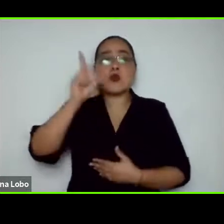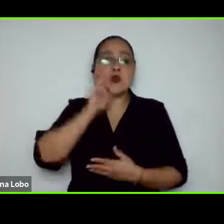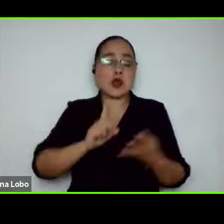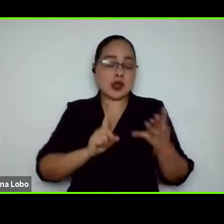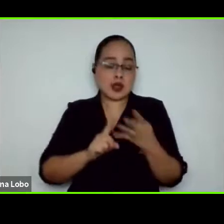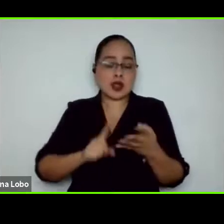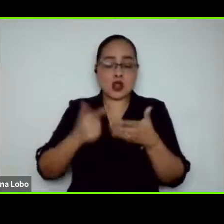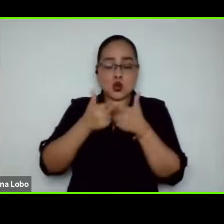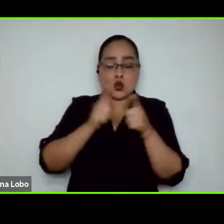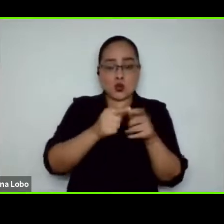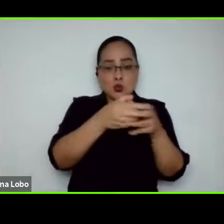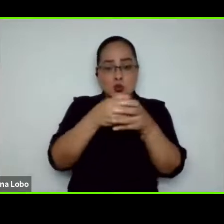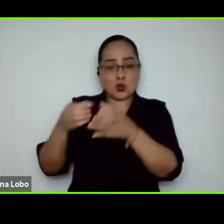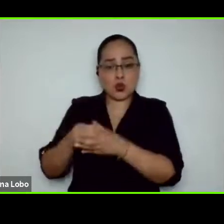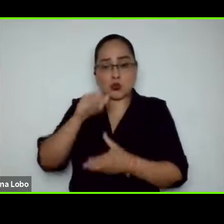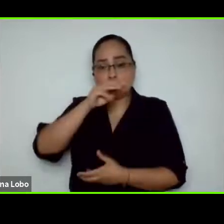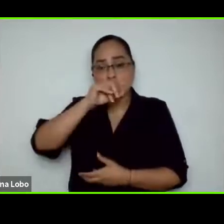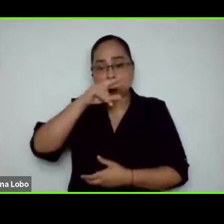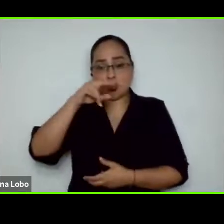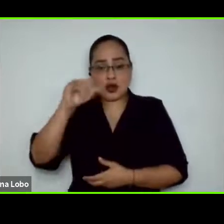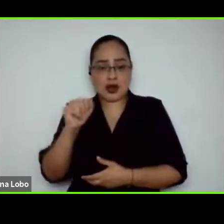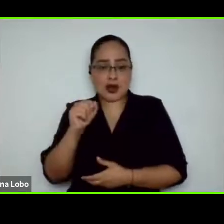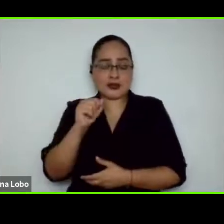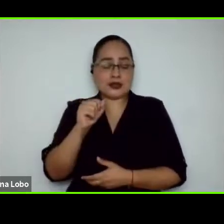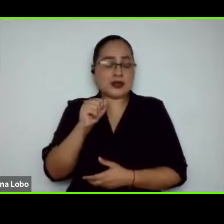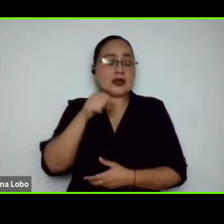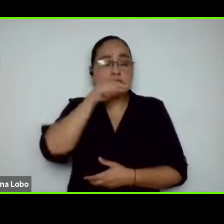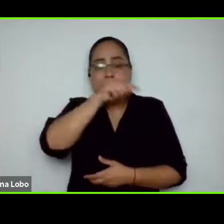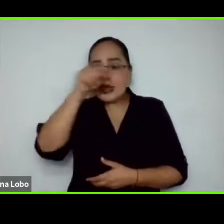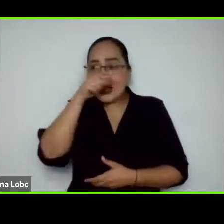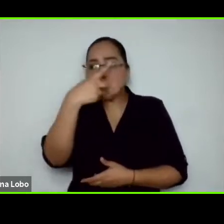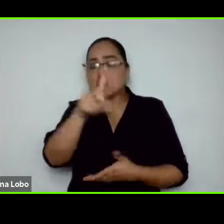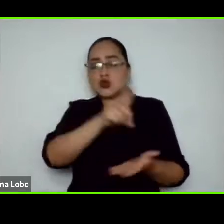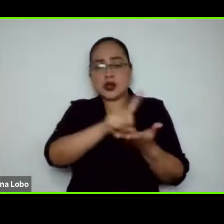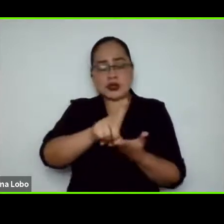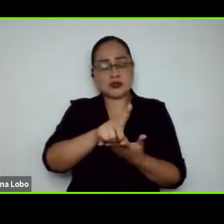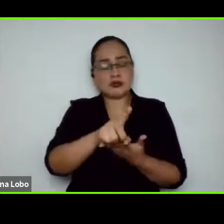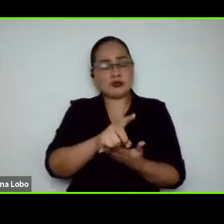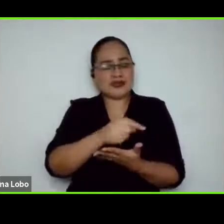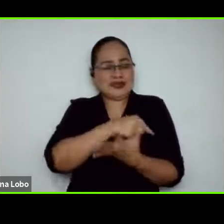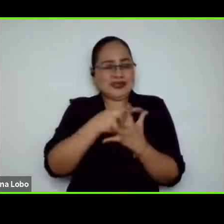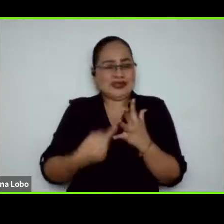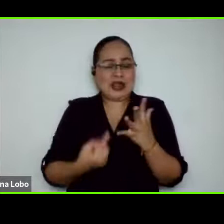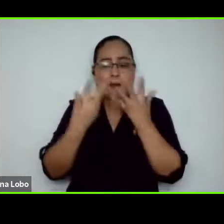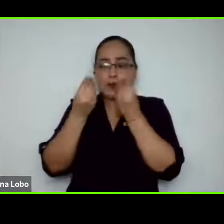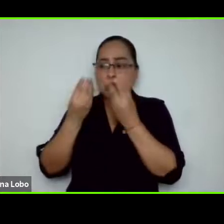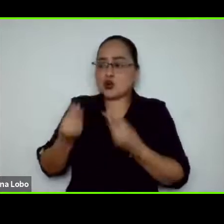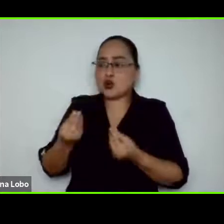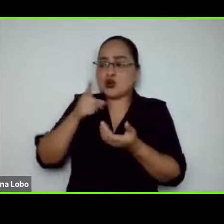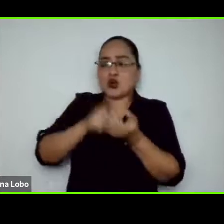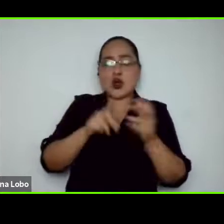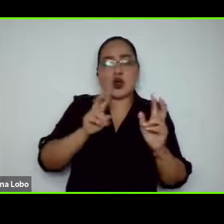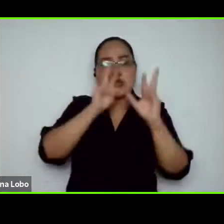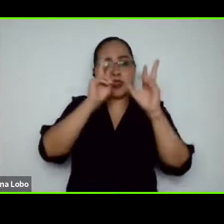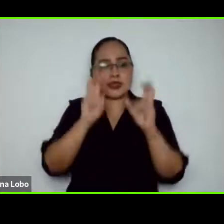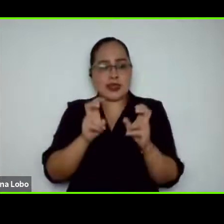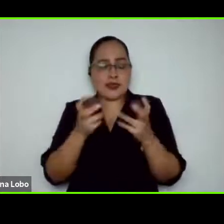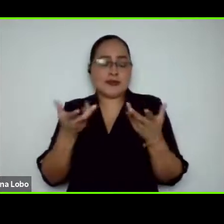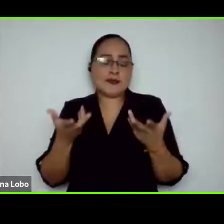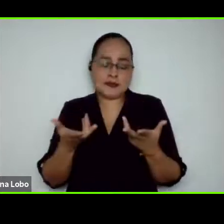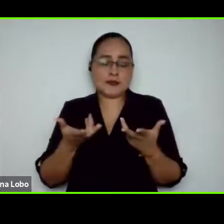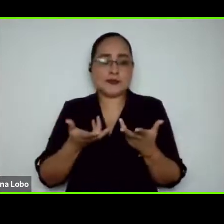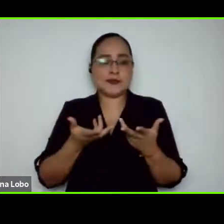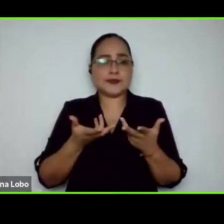grupos minoritarios, de minorías sociales, etcétera, etcétera. O sea, ha habido muchísimos casos,